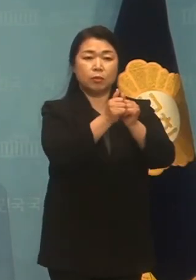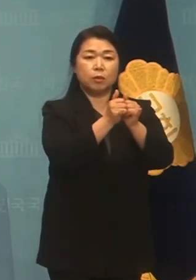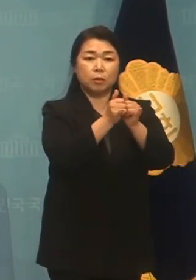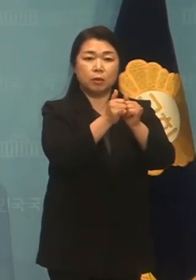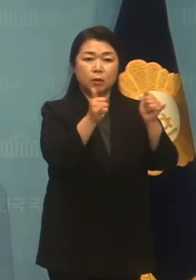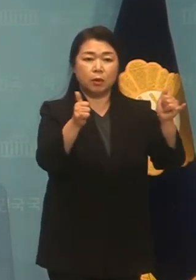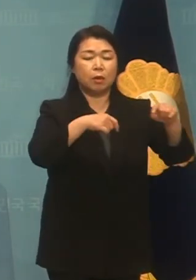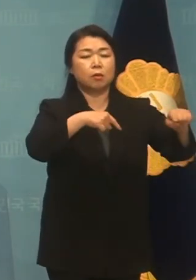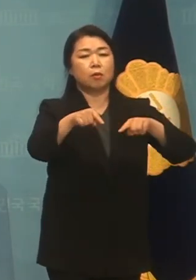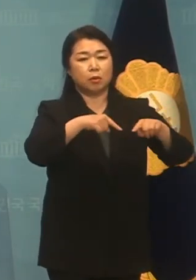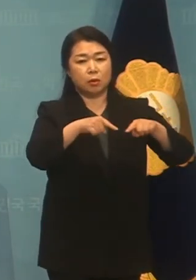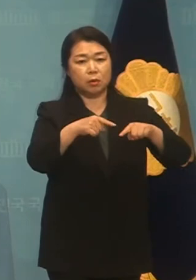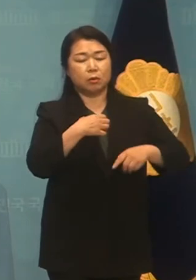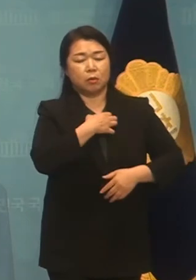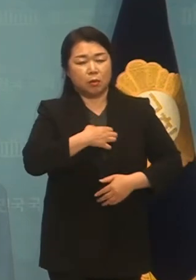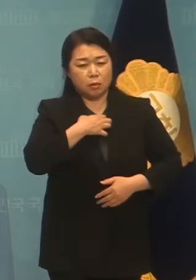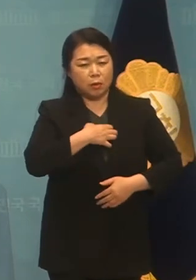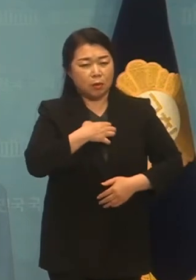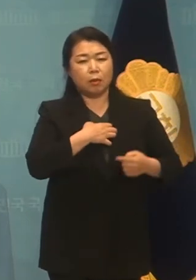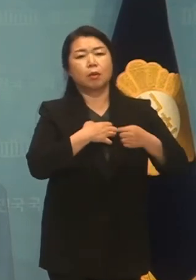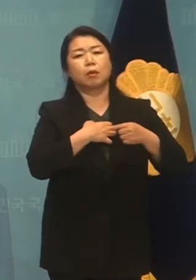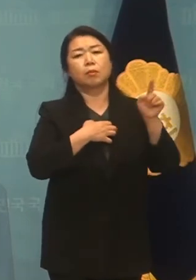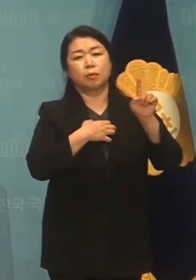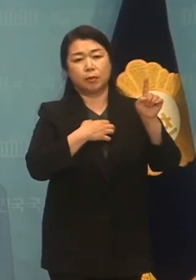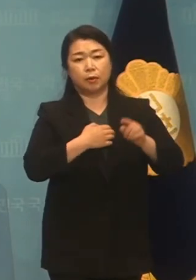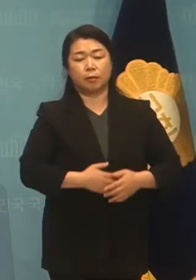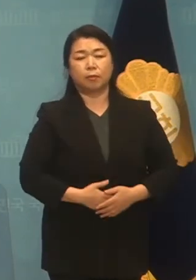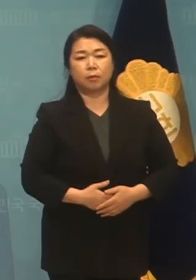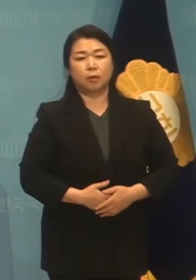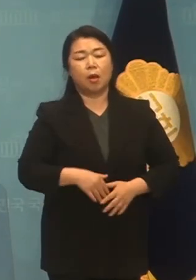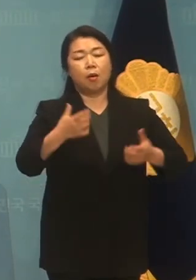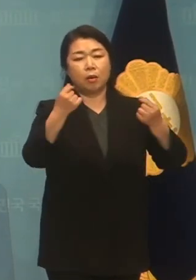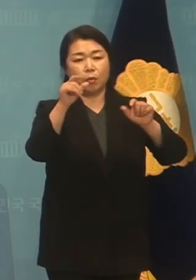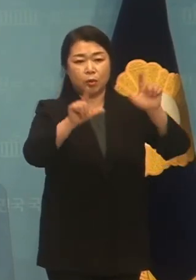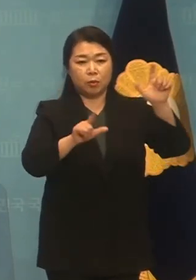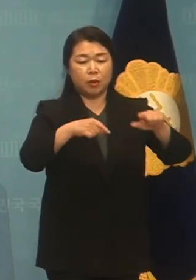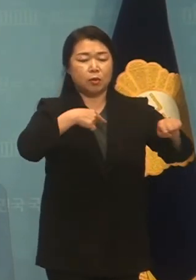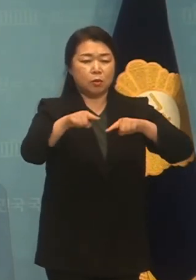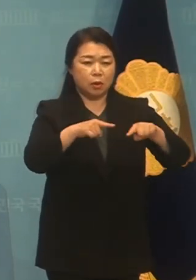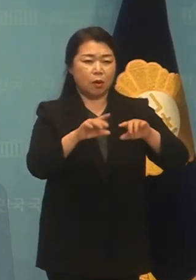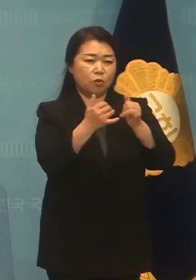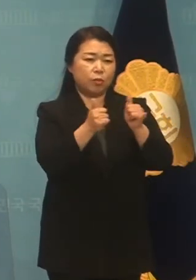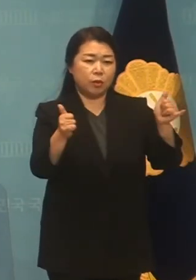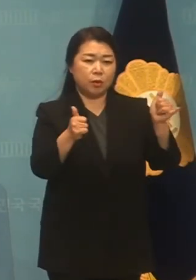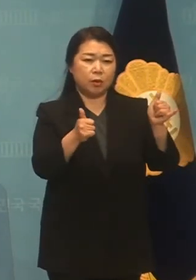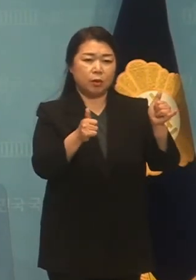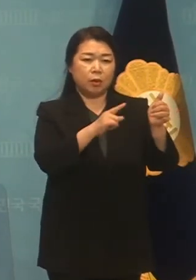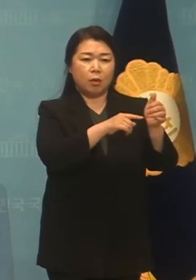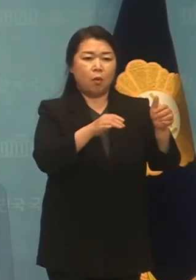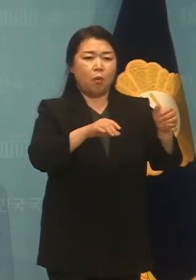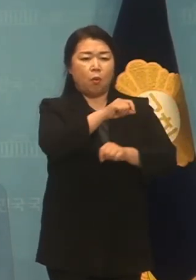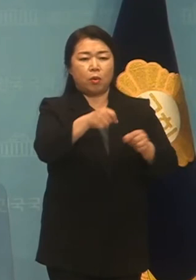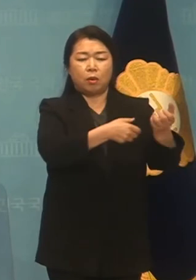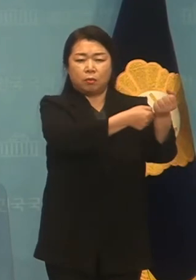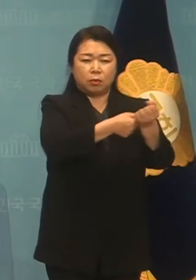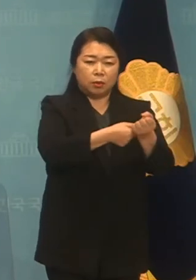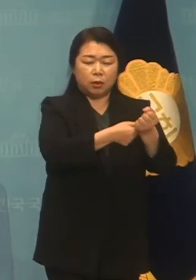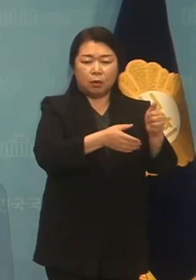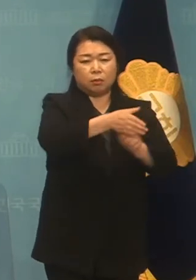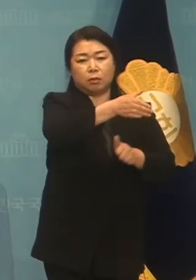국민이 정치를 걱정했어야 되겠습니까? 이런 모습이 정치가 국민의 발목을 잡는